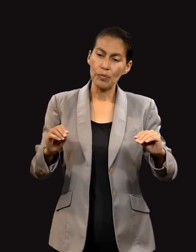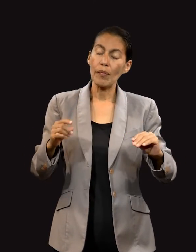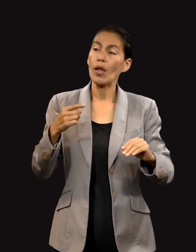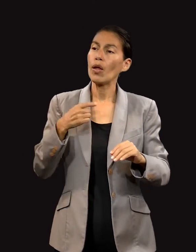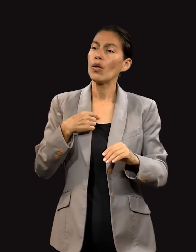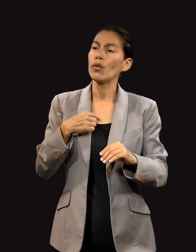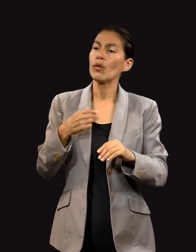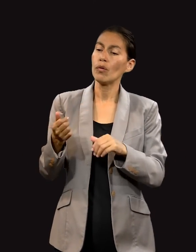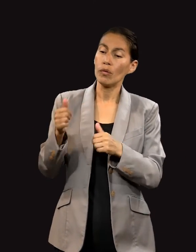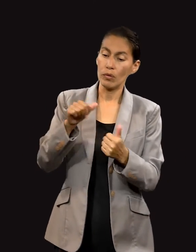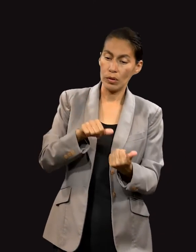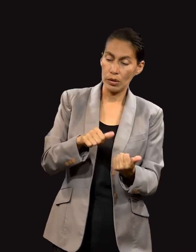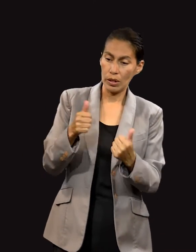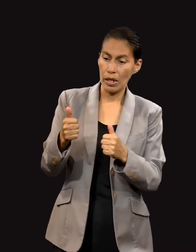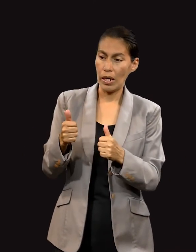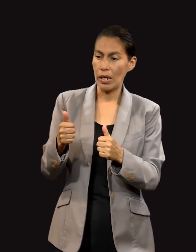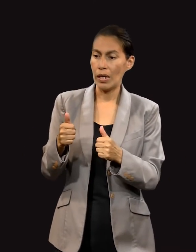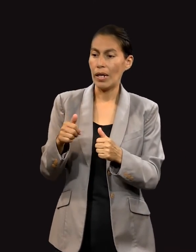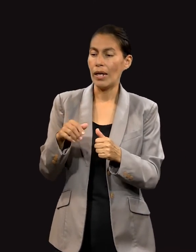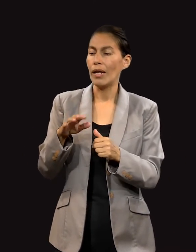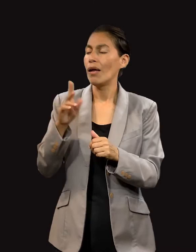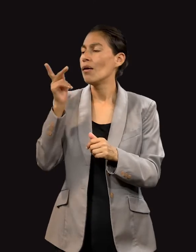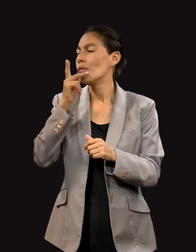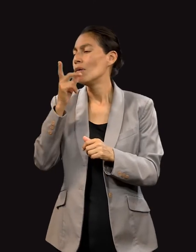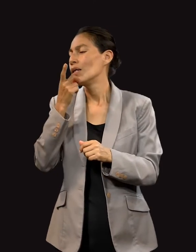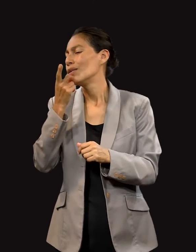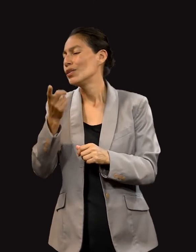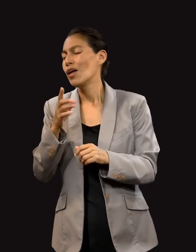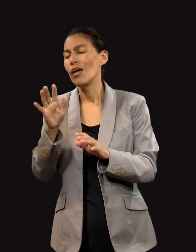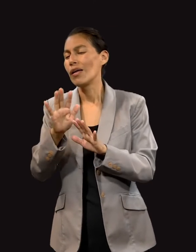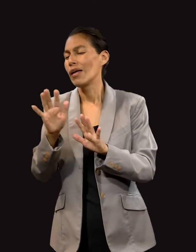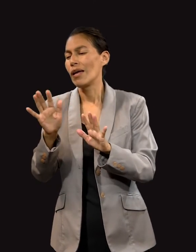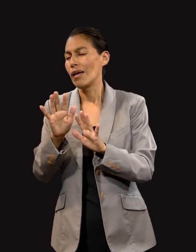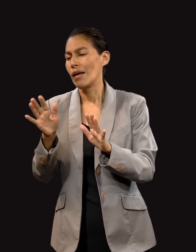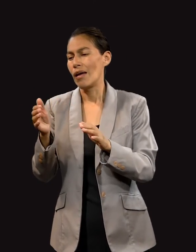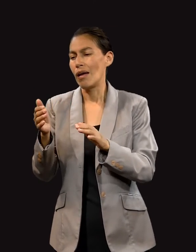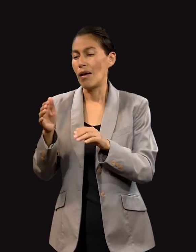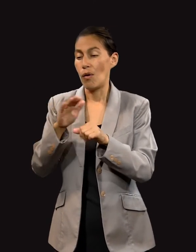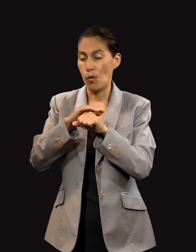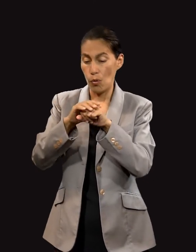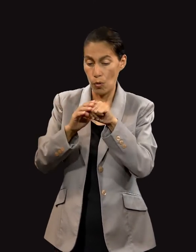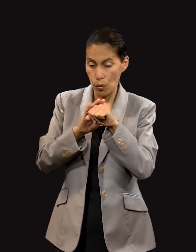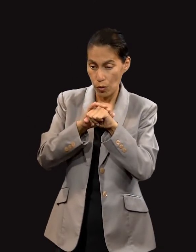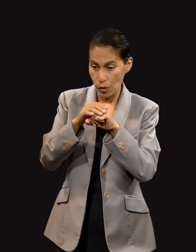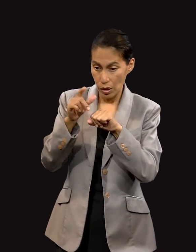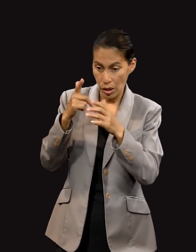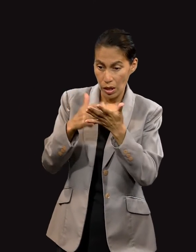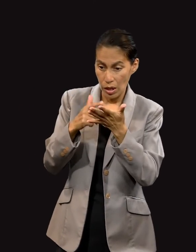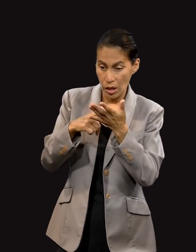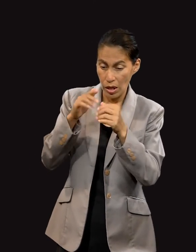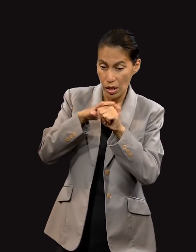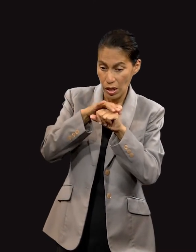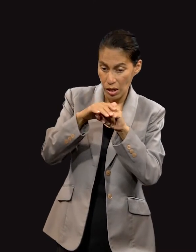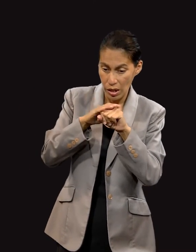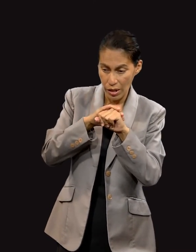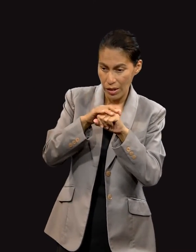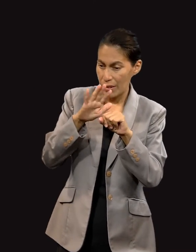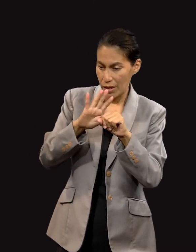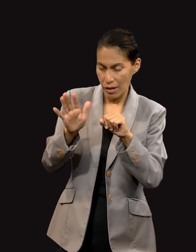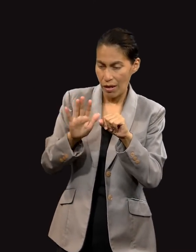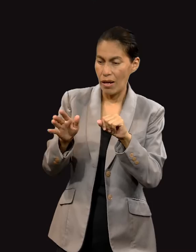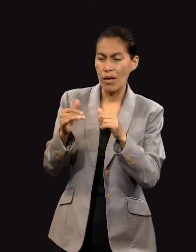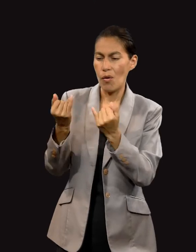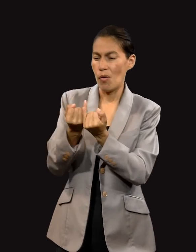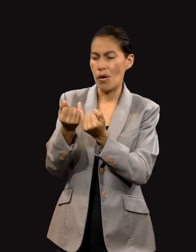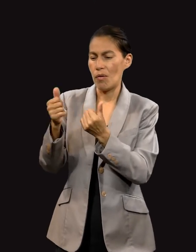bautismo. Y ella quería bautizarse. Ella quería bautizarse. Sintió que ella quería